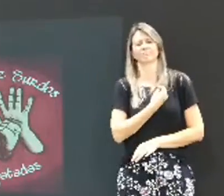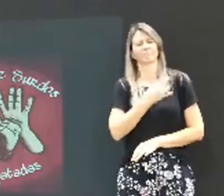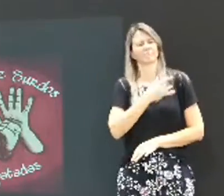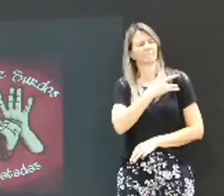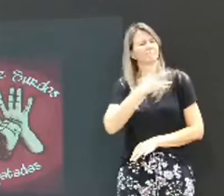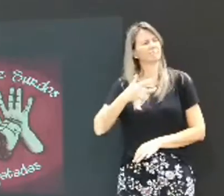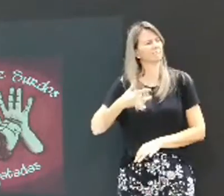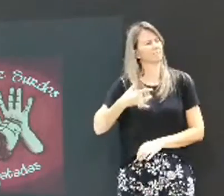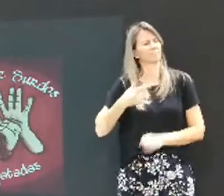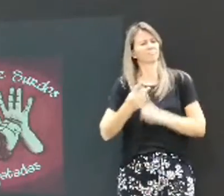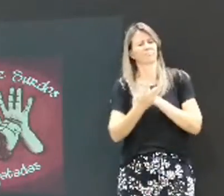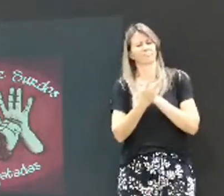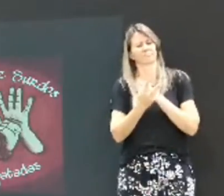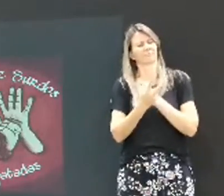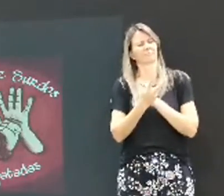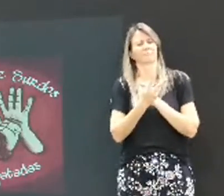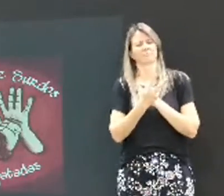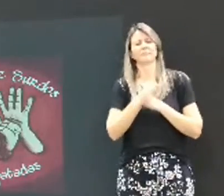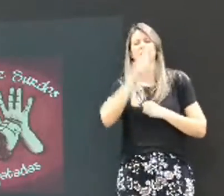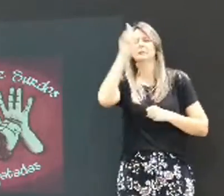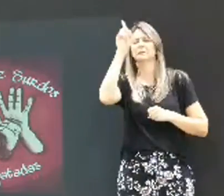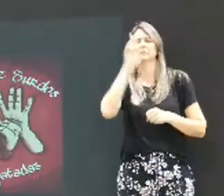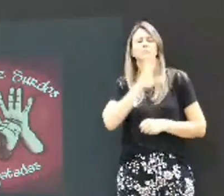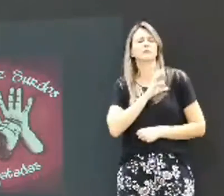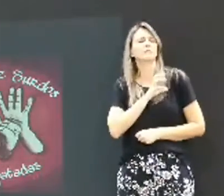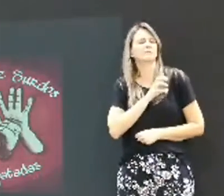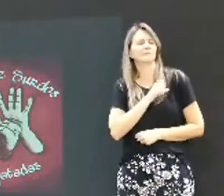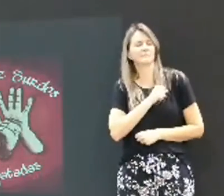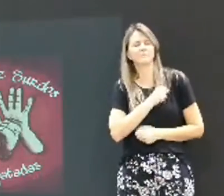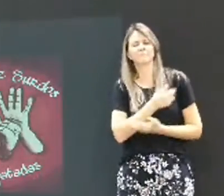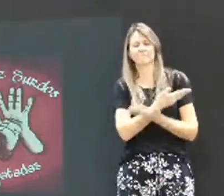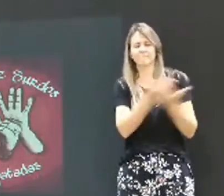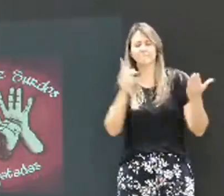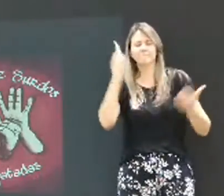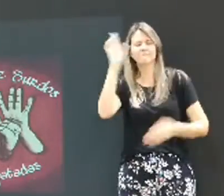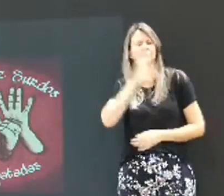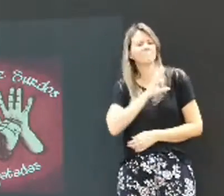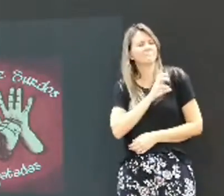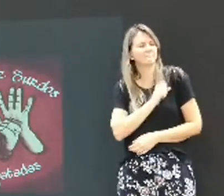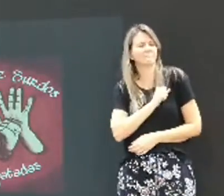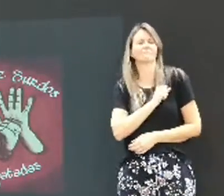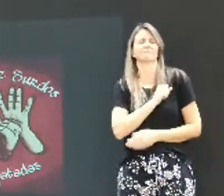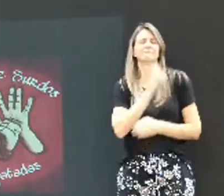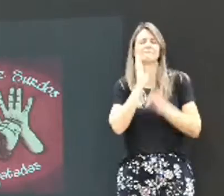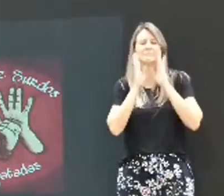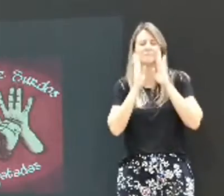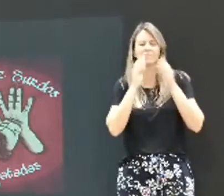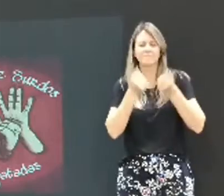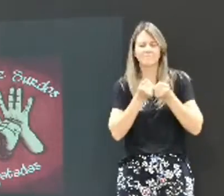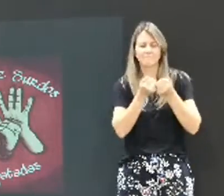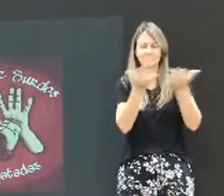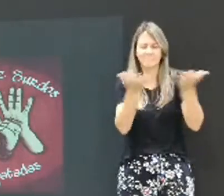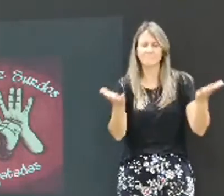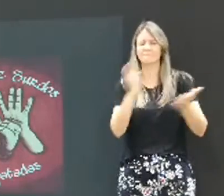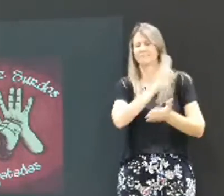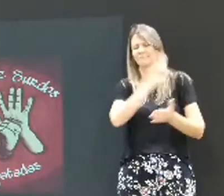presente aqui, né, que todos também cuidem da sua saúde, que o amor de Deus, né, o amor do Pai, seja